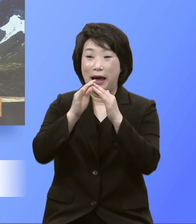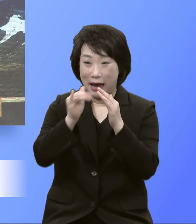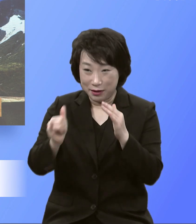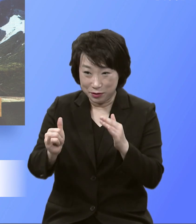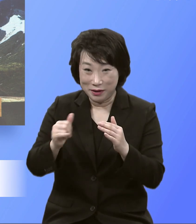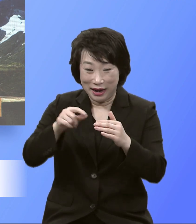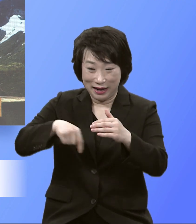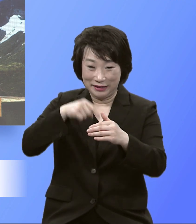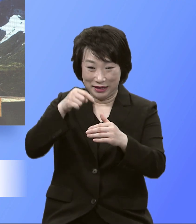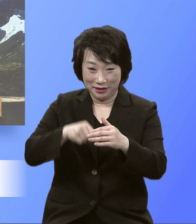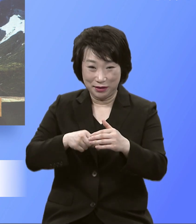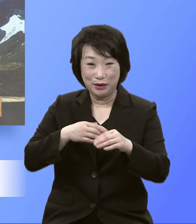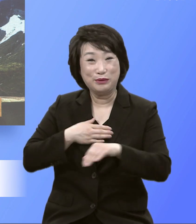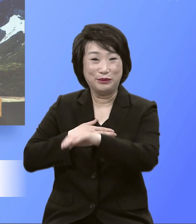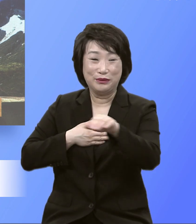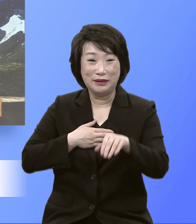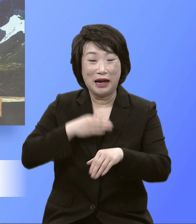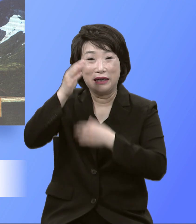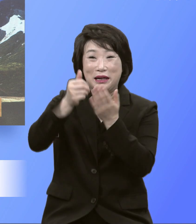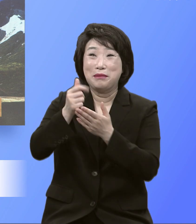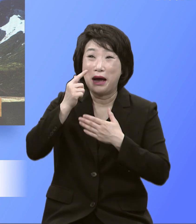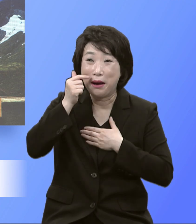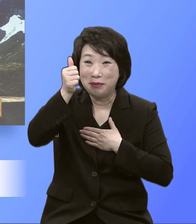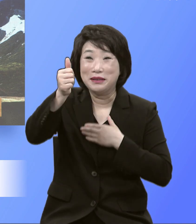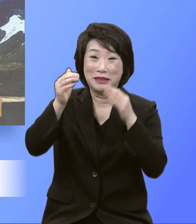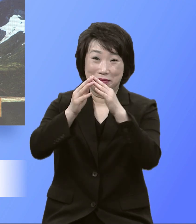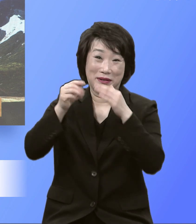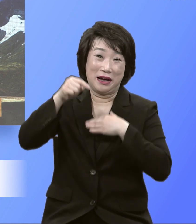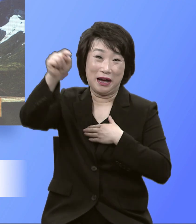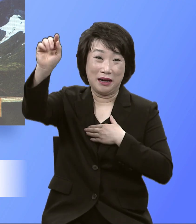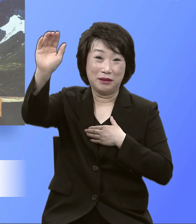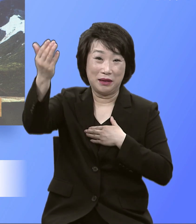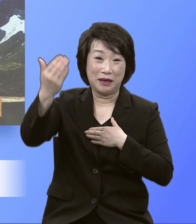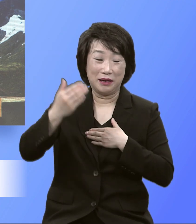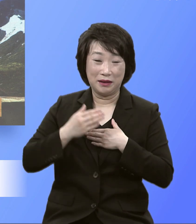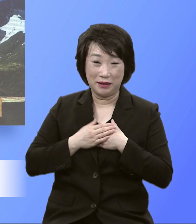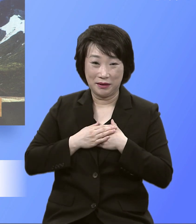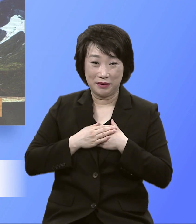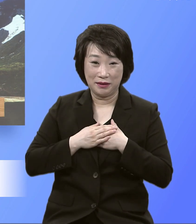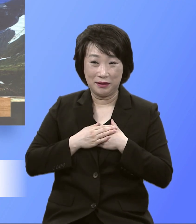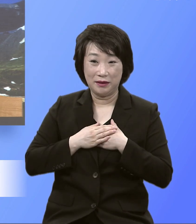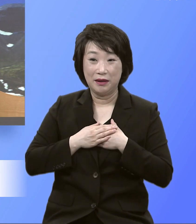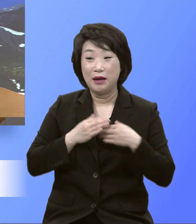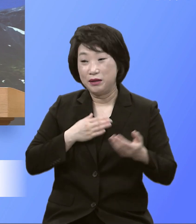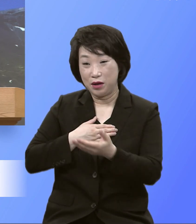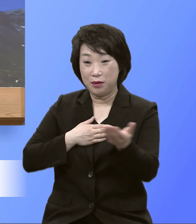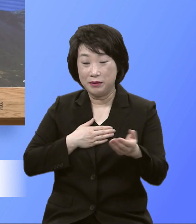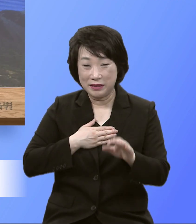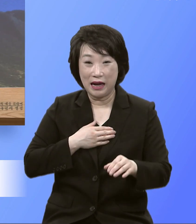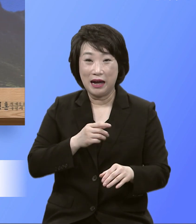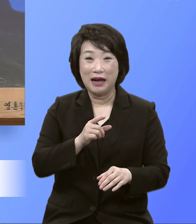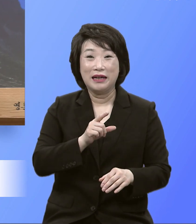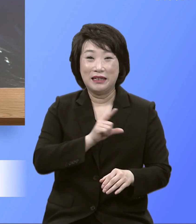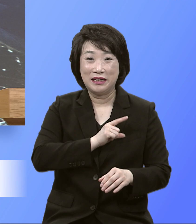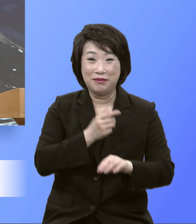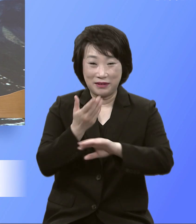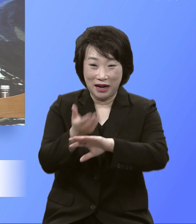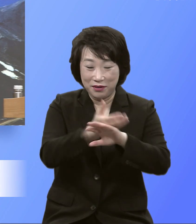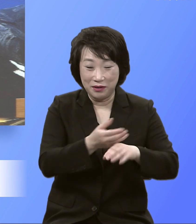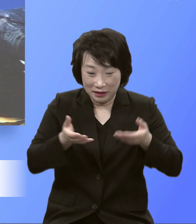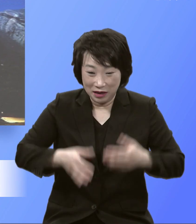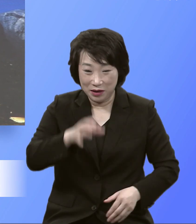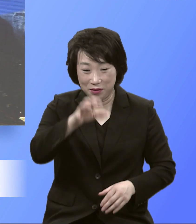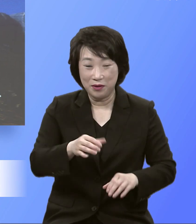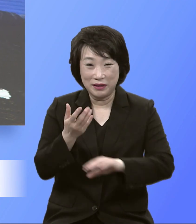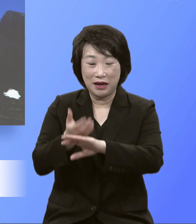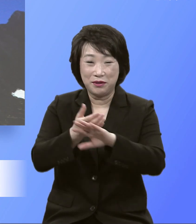제도 속에서 우리는 하나님 아버지 집으로 가는 것이니, 우리가 성이 다르고 지역이 다르고